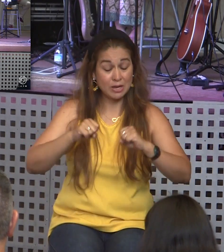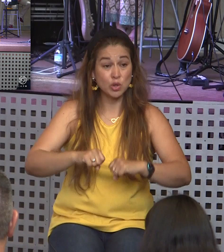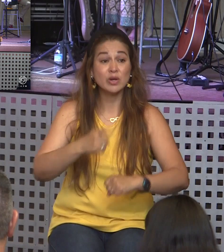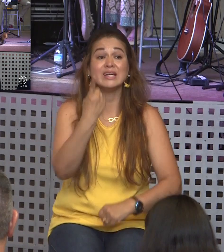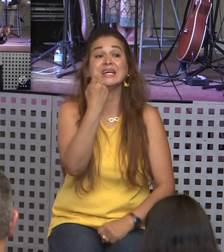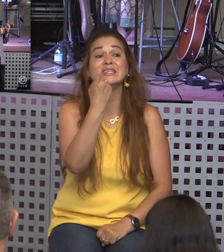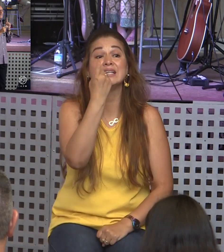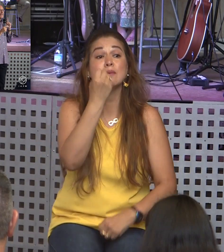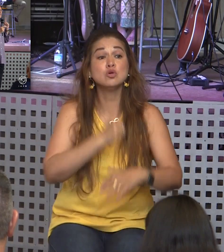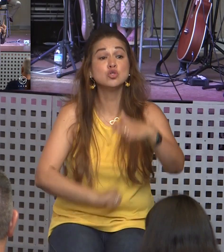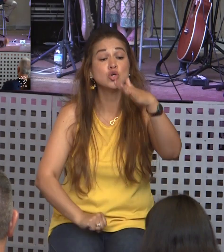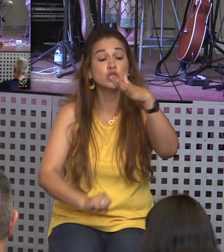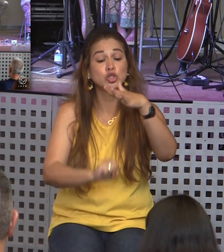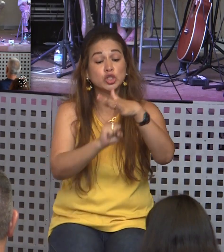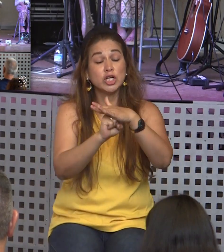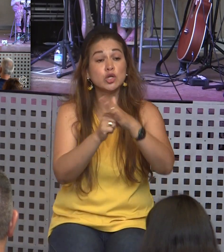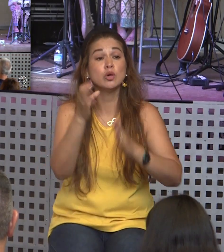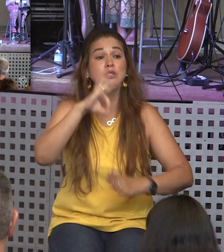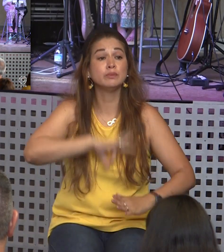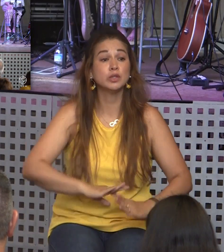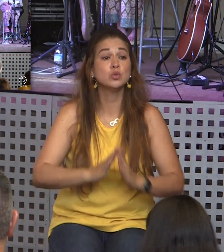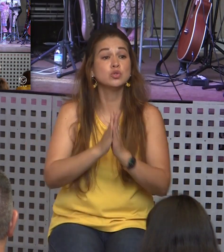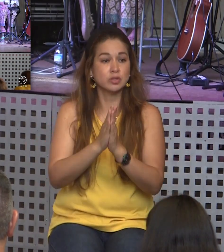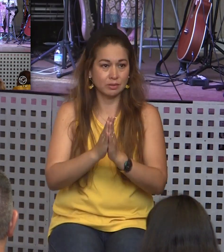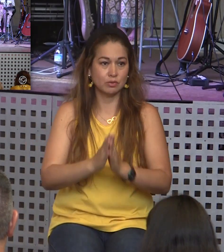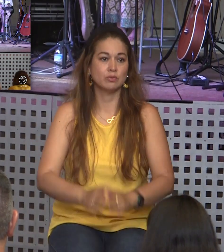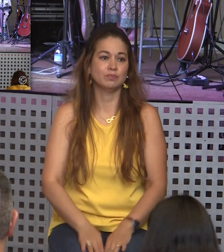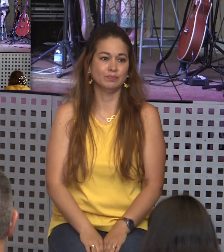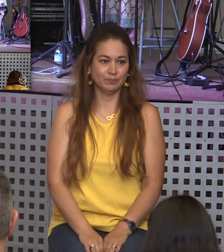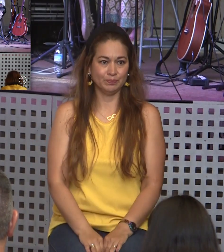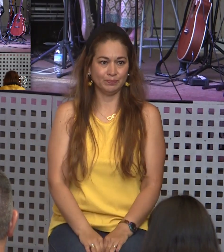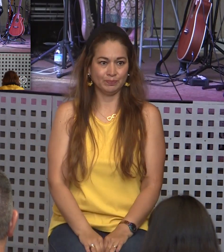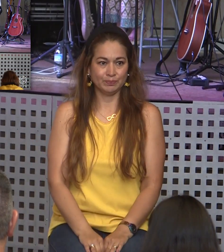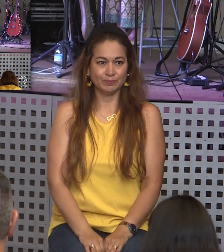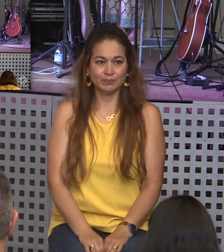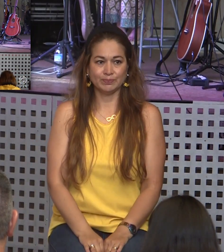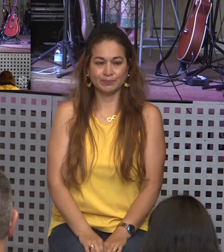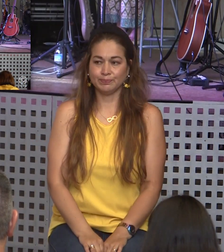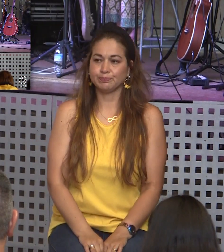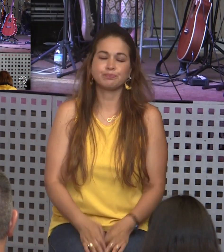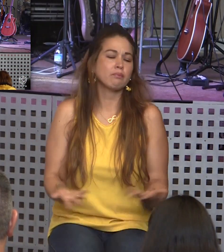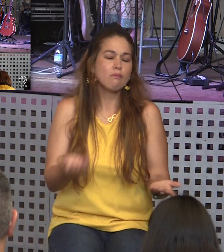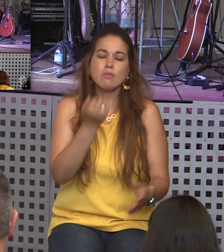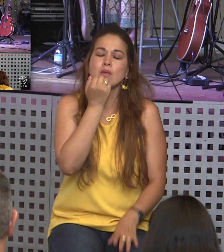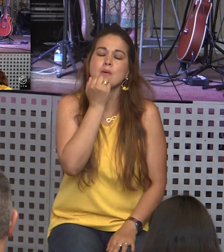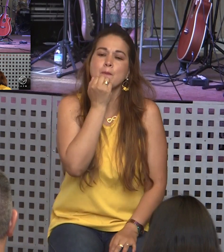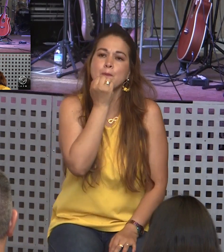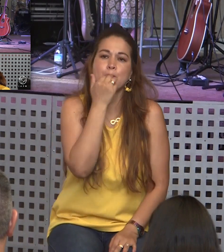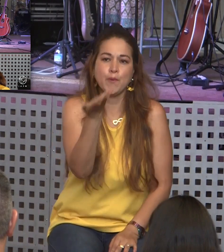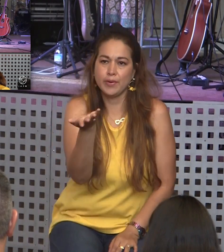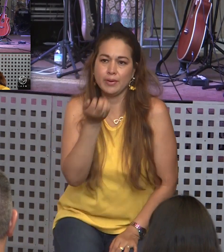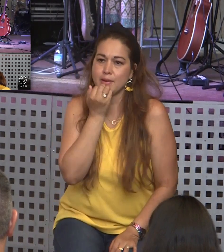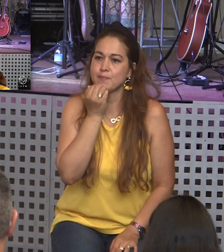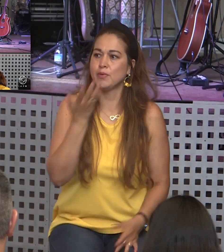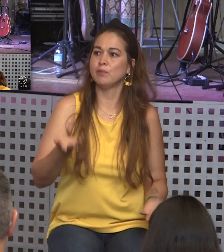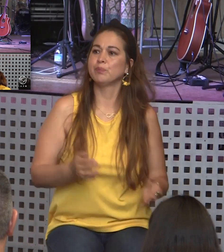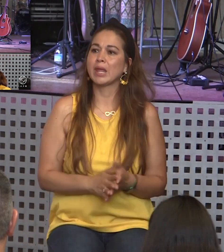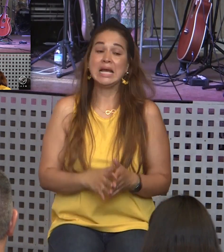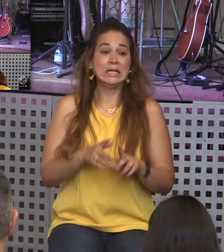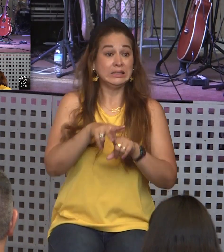madurez. Cuando alguien no ve en unas circunstancias, en una situación que vive, es que le